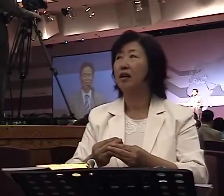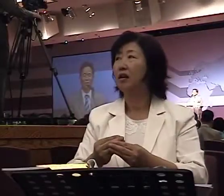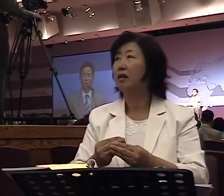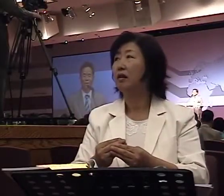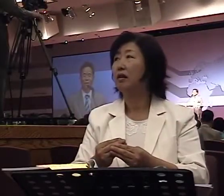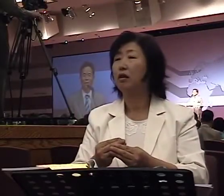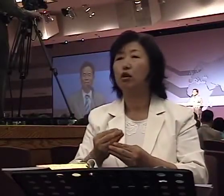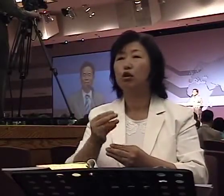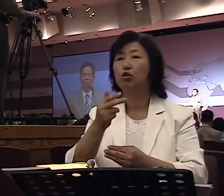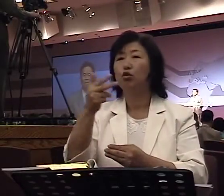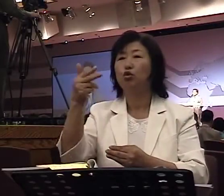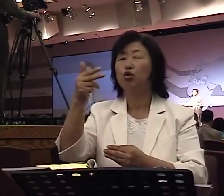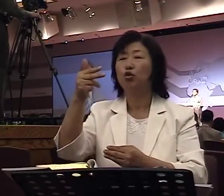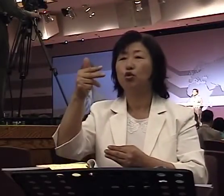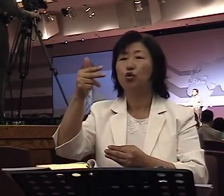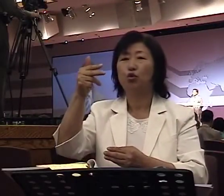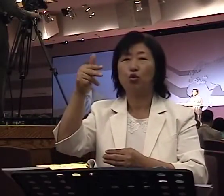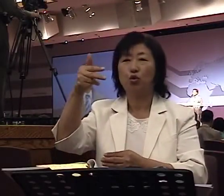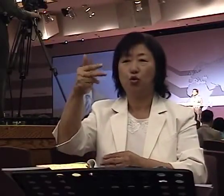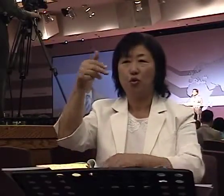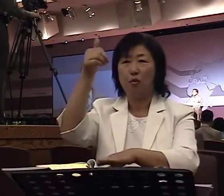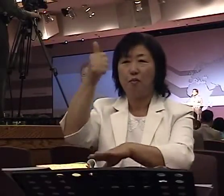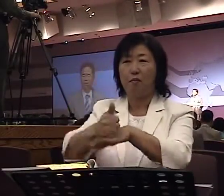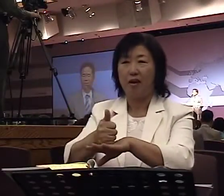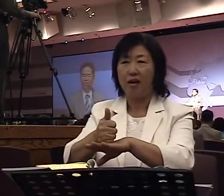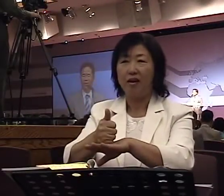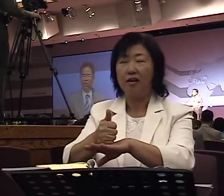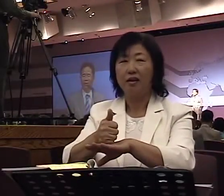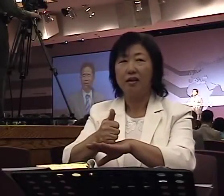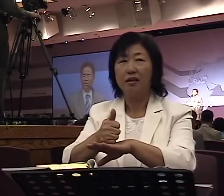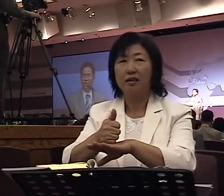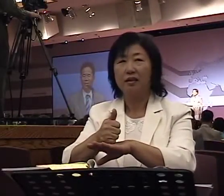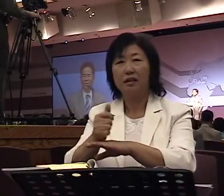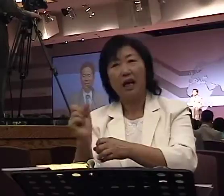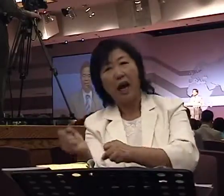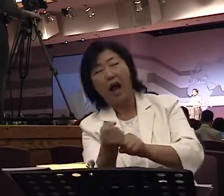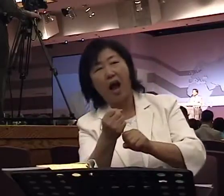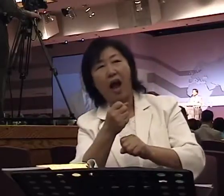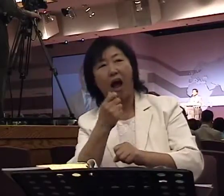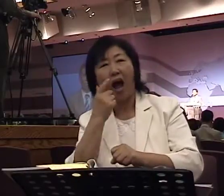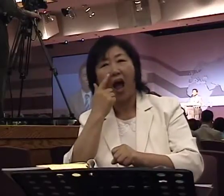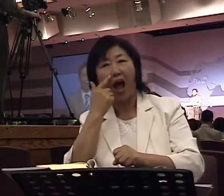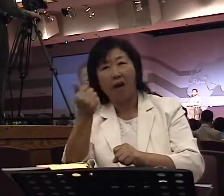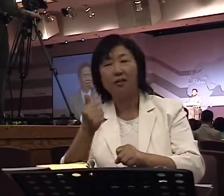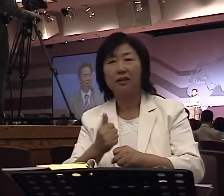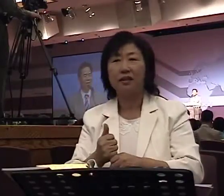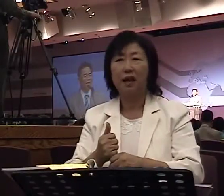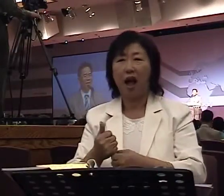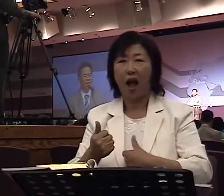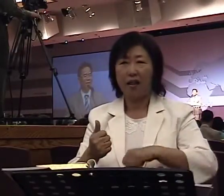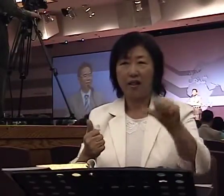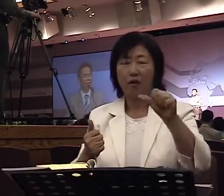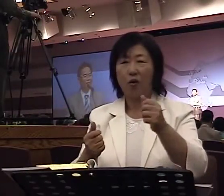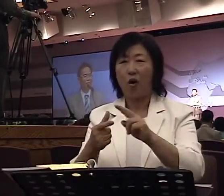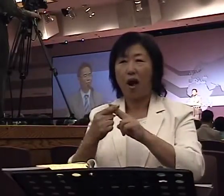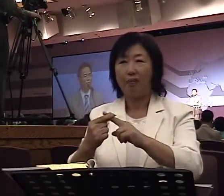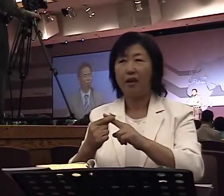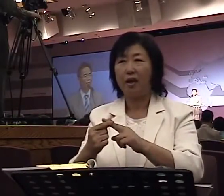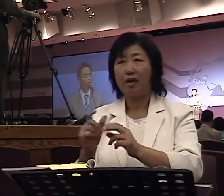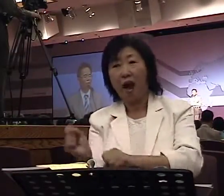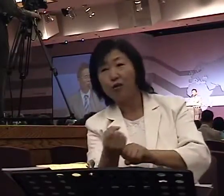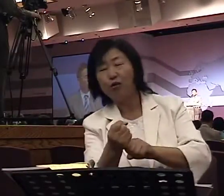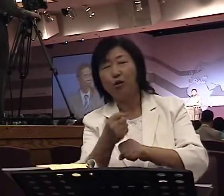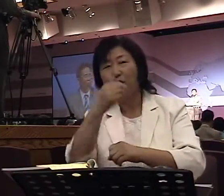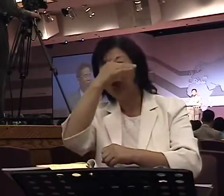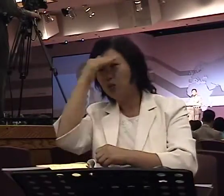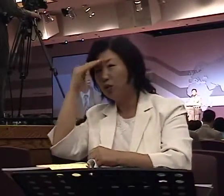빌려가지고 주말에 거의 여름 서머 시즌 때 우리 아빠들이 아들들과 함께